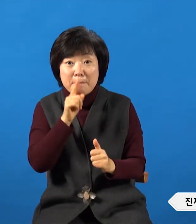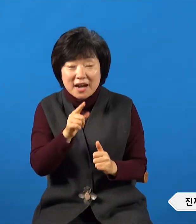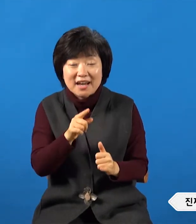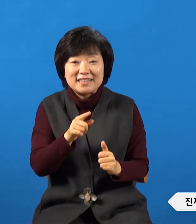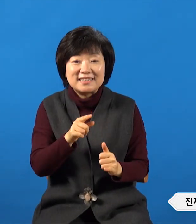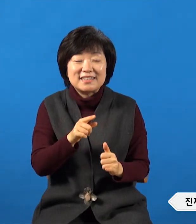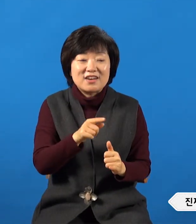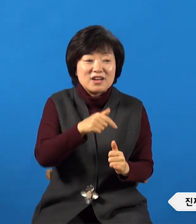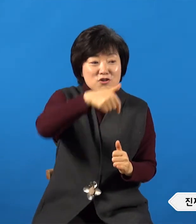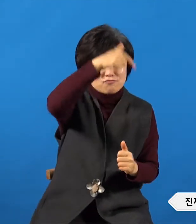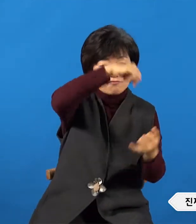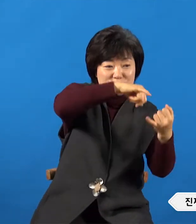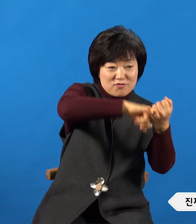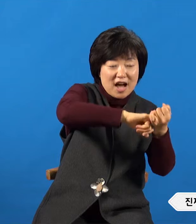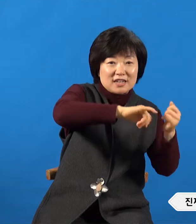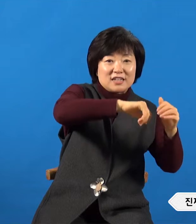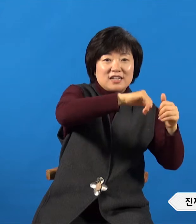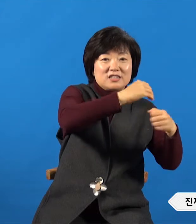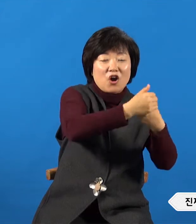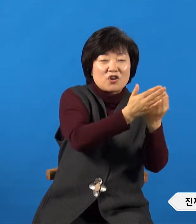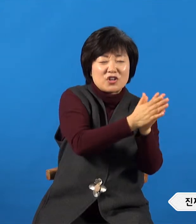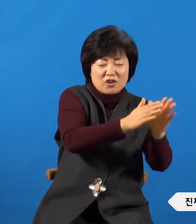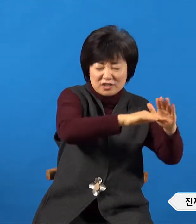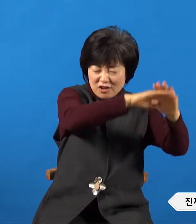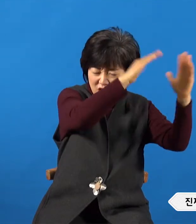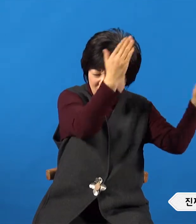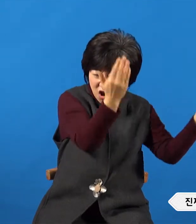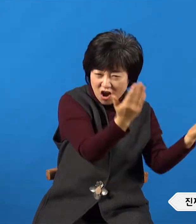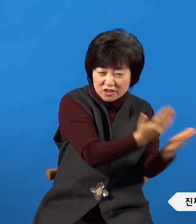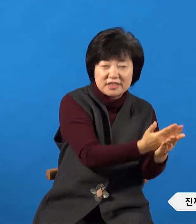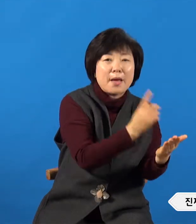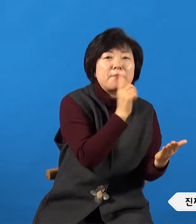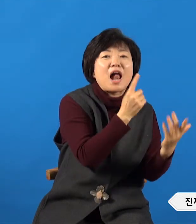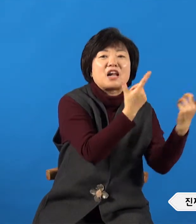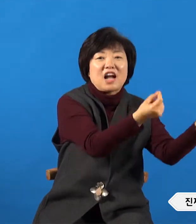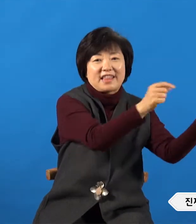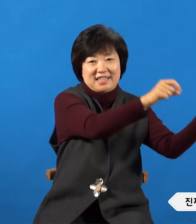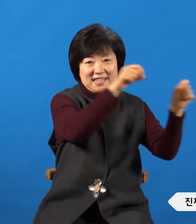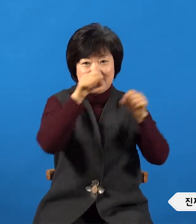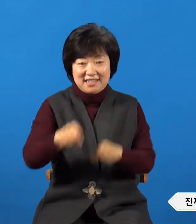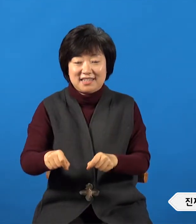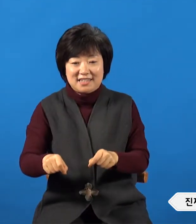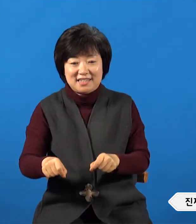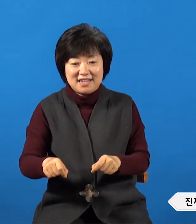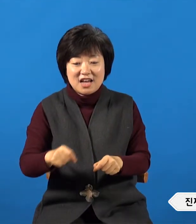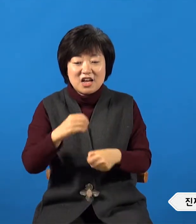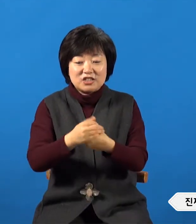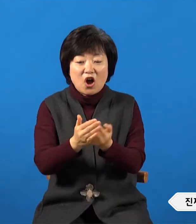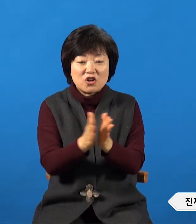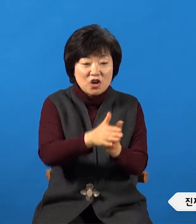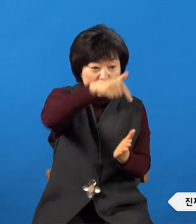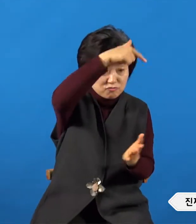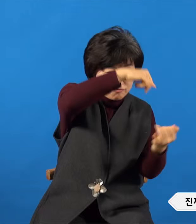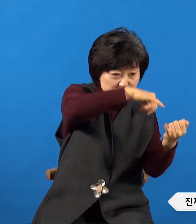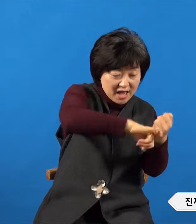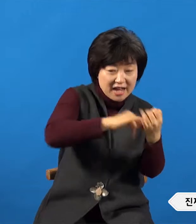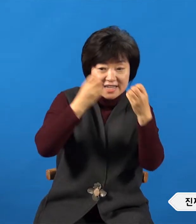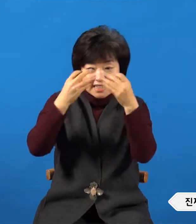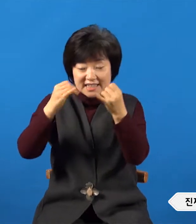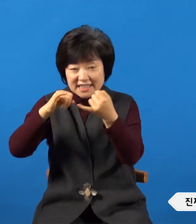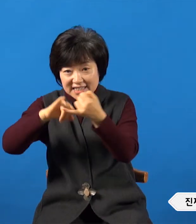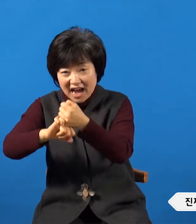이야기하는 것은 구약 성경 전체를 말씀하고 있다는 겁니다. 성경의 모든 것들을 다 총합해서